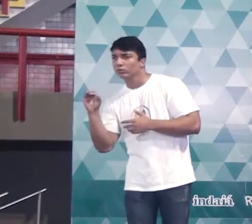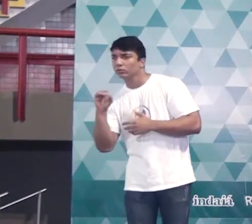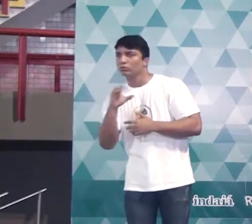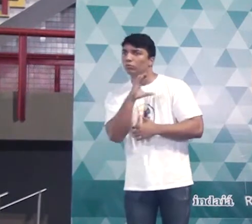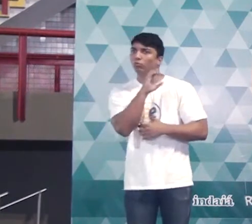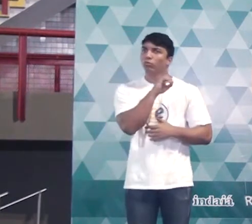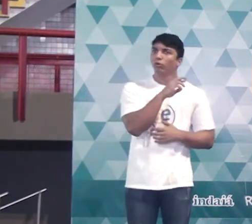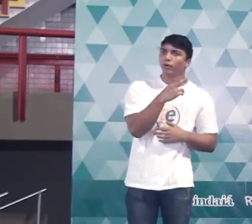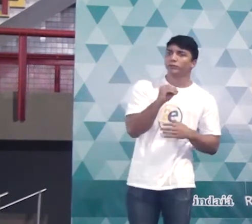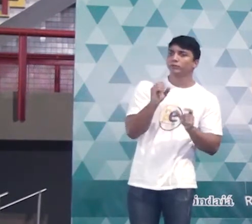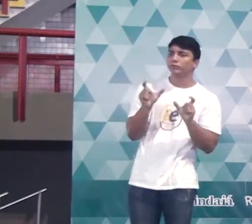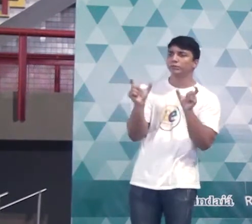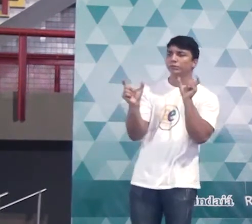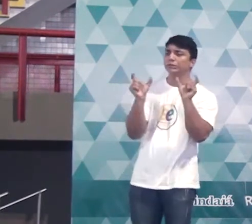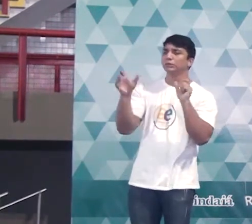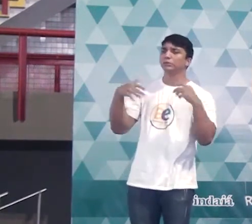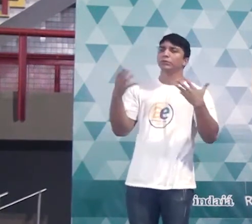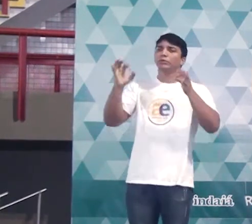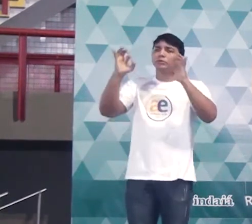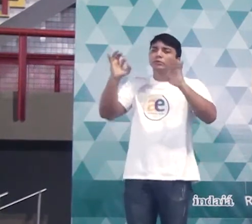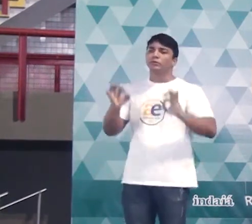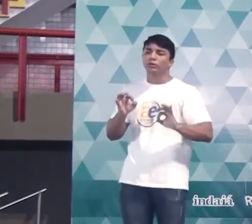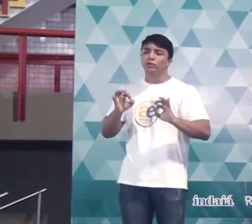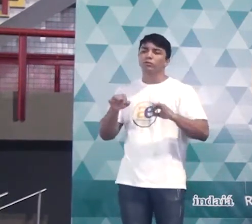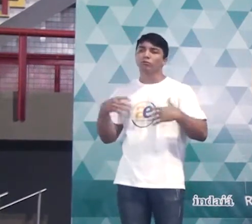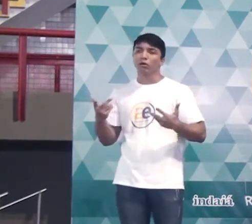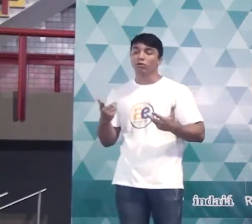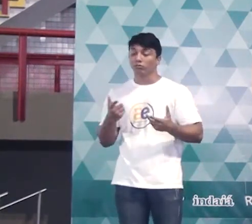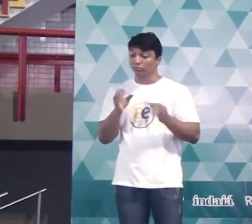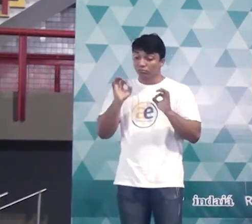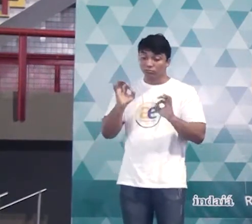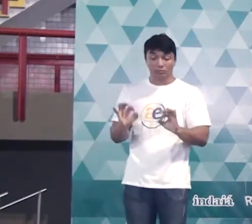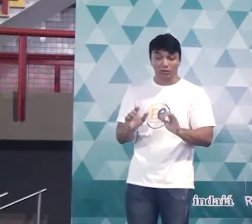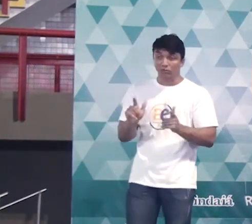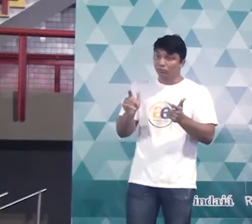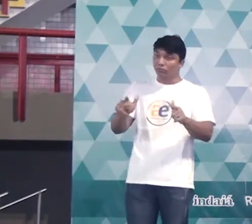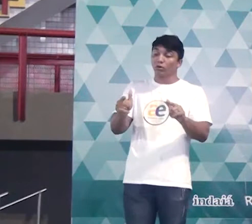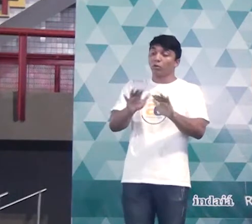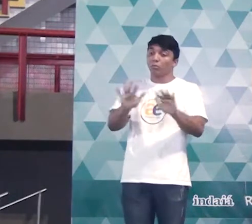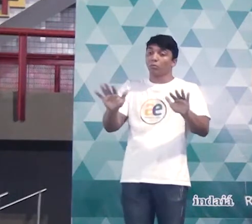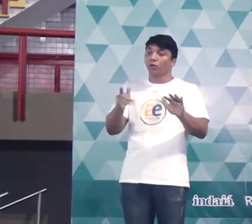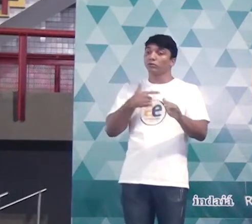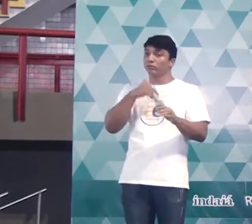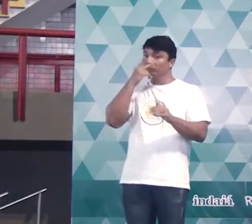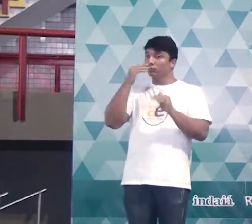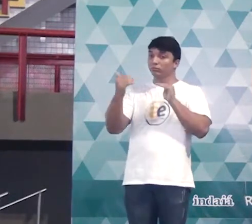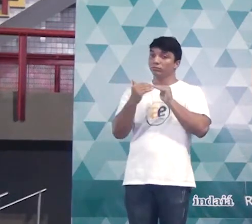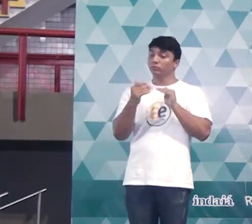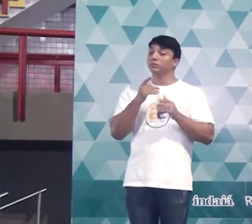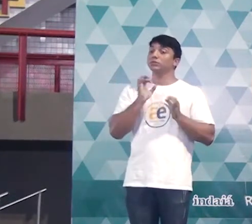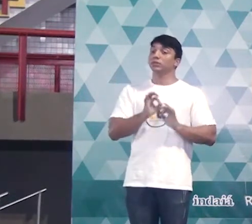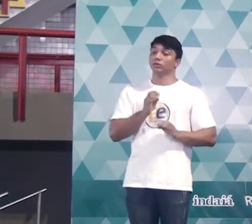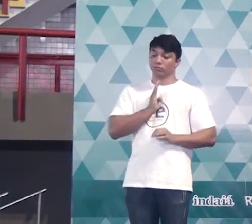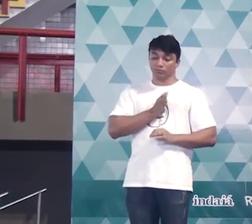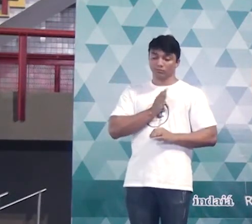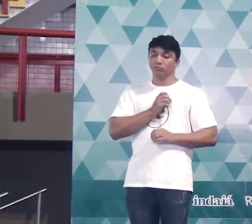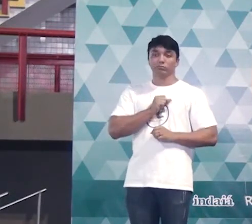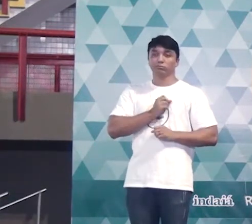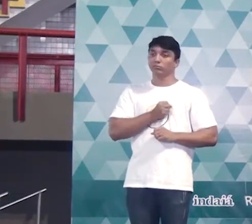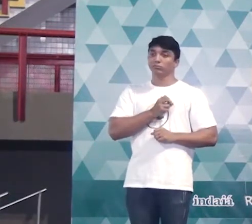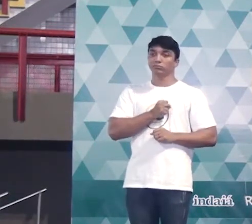coração ou é coração? O certo, amigo, é ter alguma coisa batendo no seu